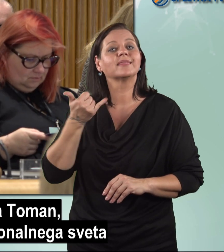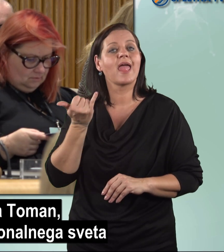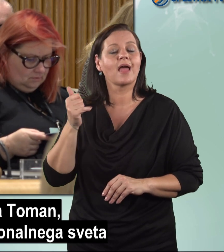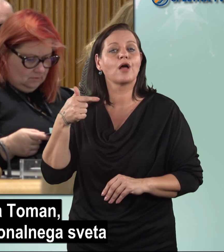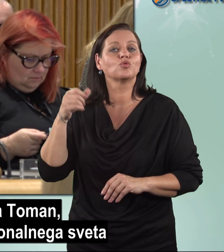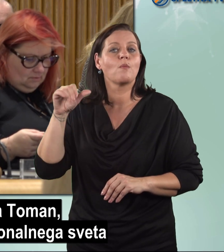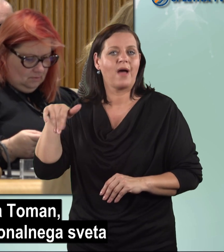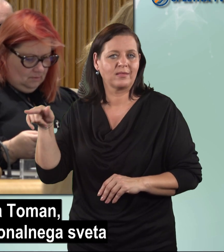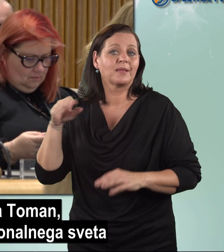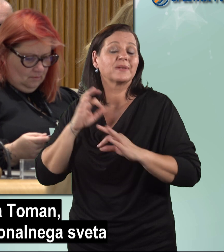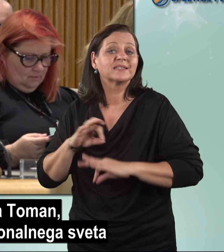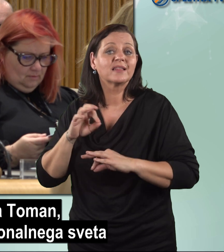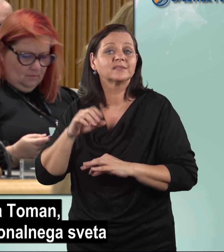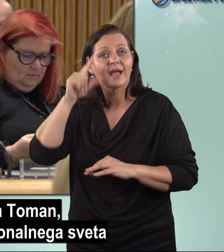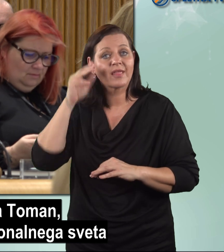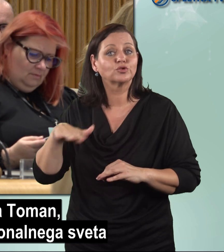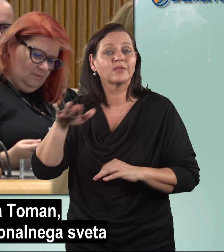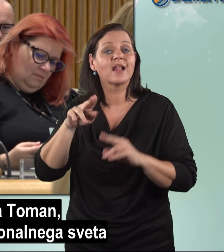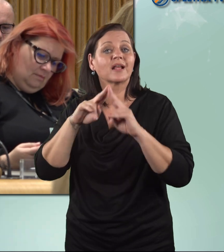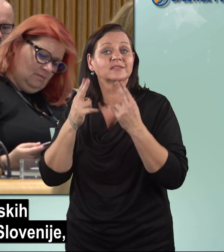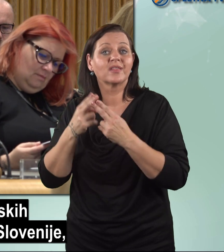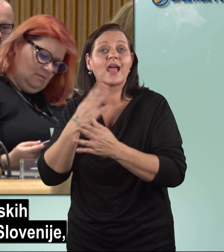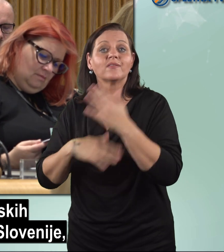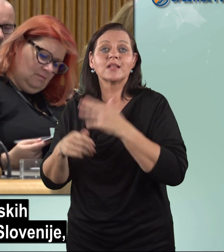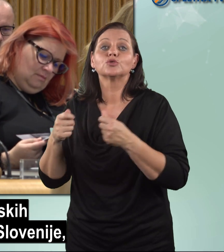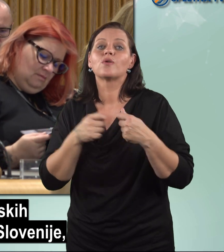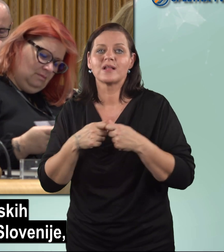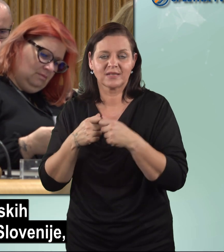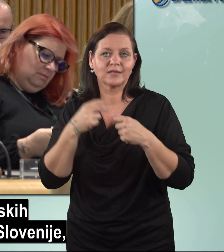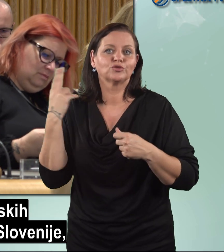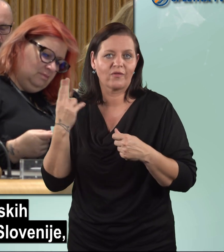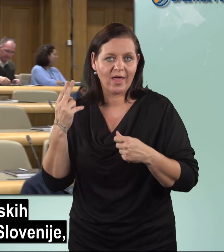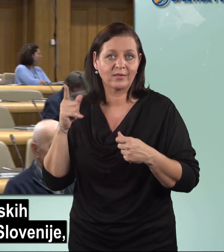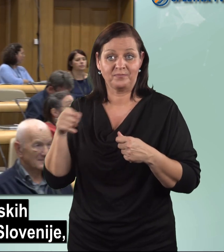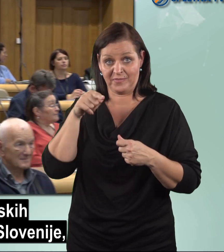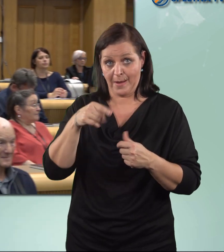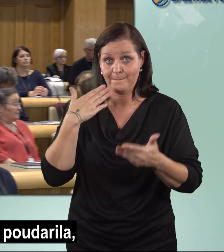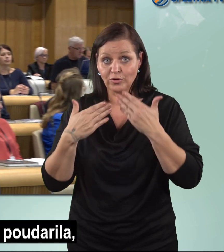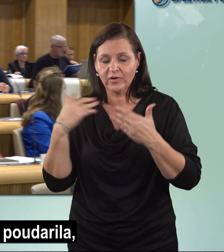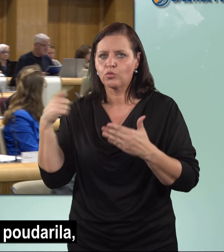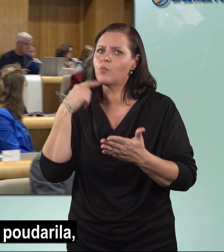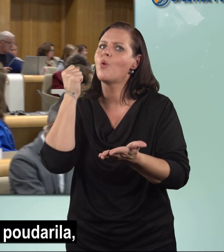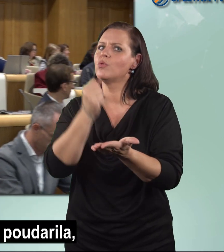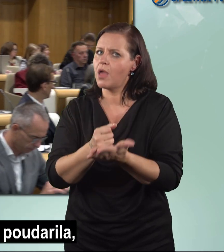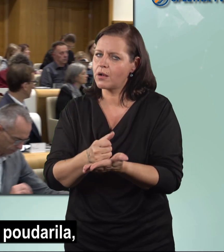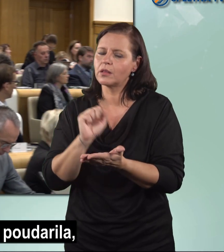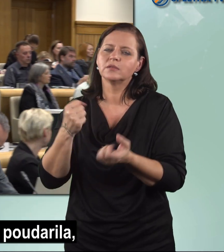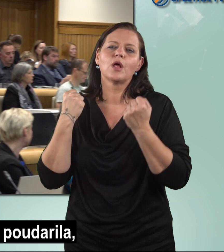Magistrica Mateja Toman, predsednica Nacionalnega sveta invalidskih organizacij Slovenije, je na posvetu